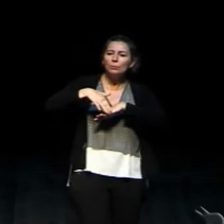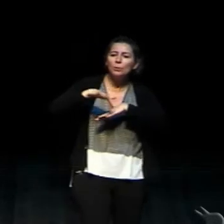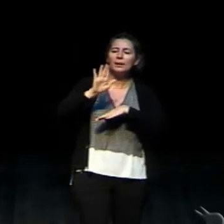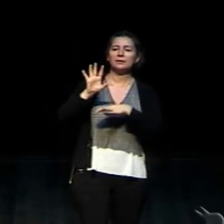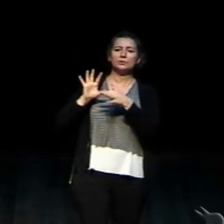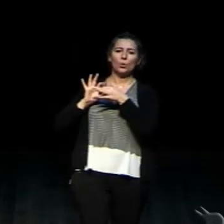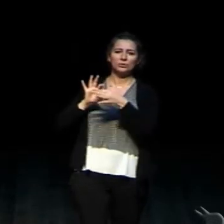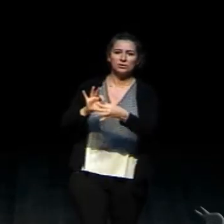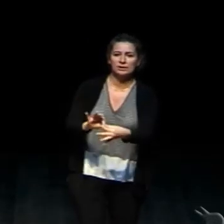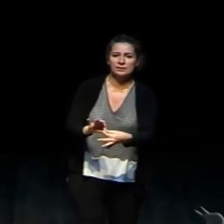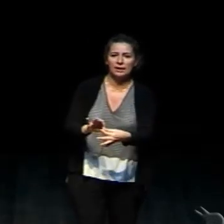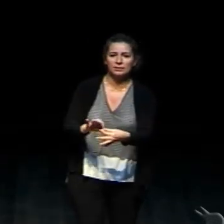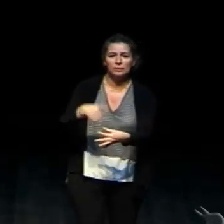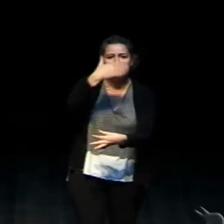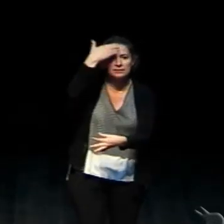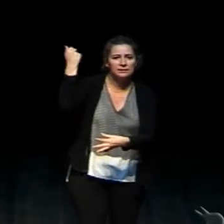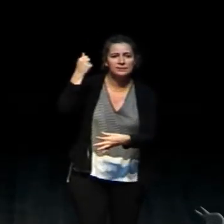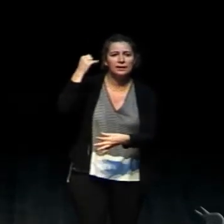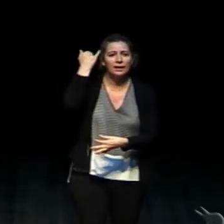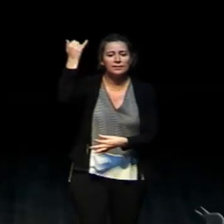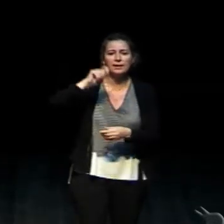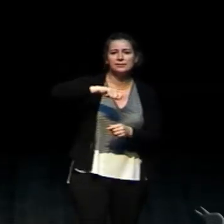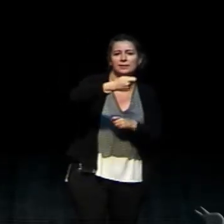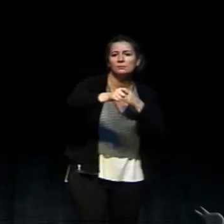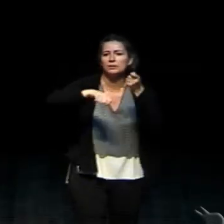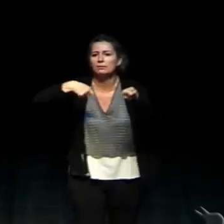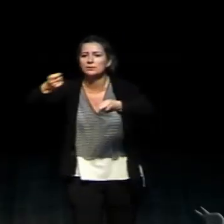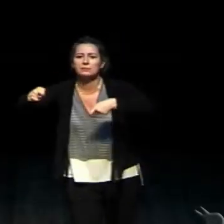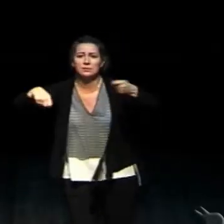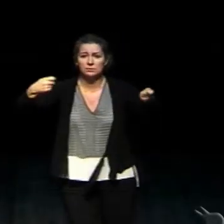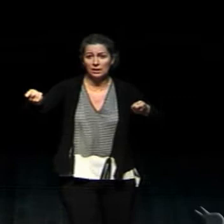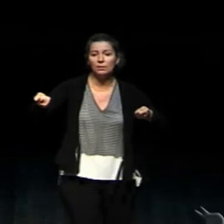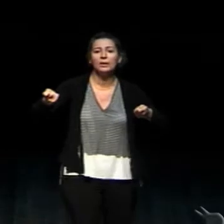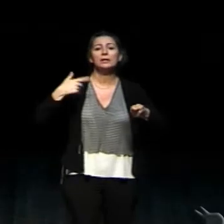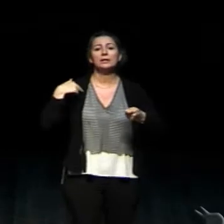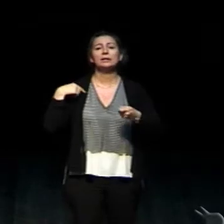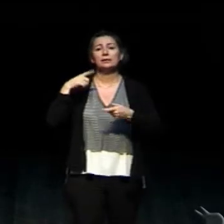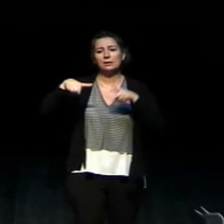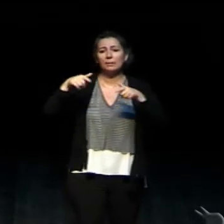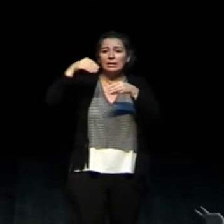de certa forma, ensinar de maneira contextualizada, esquecendo essa ideia de